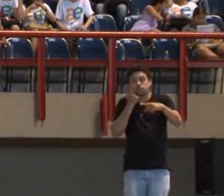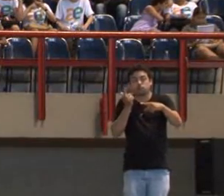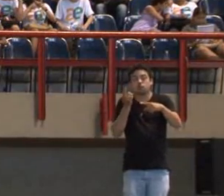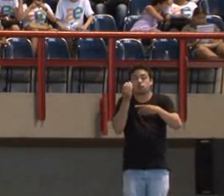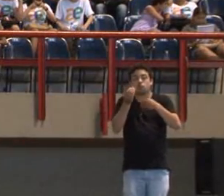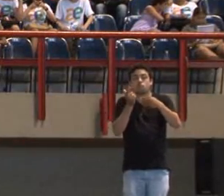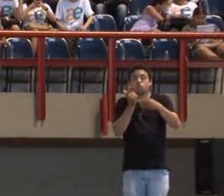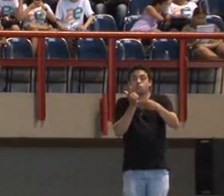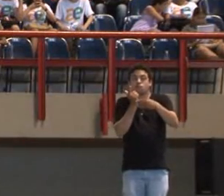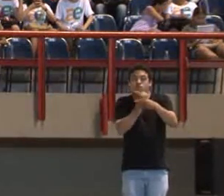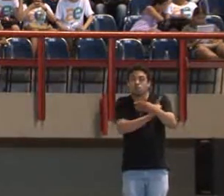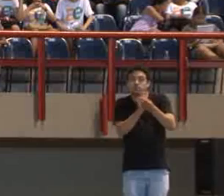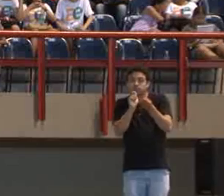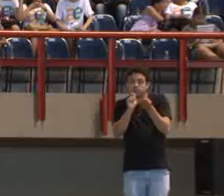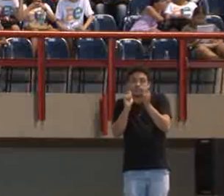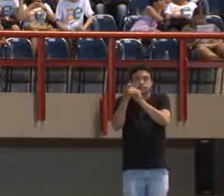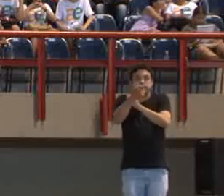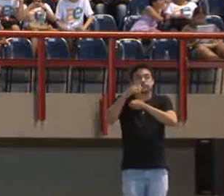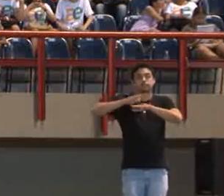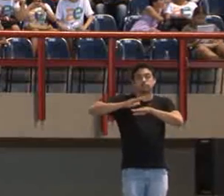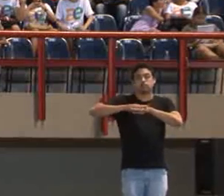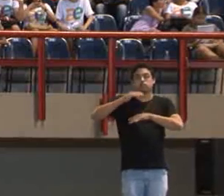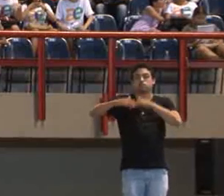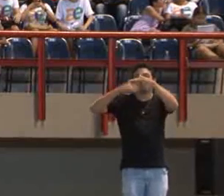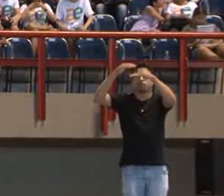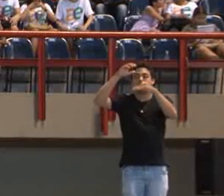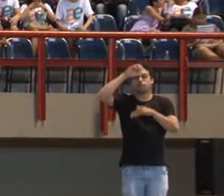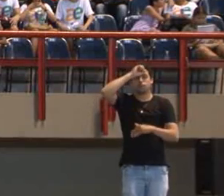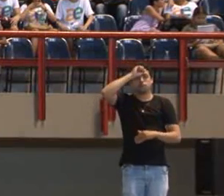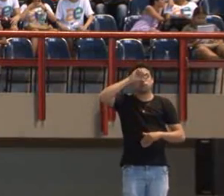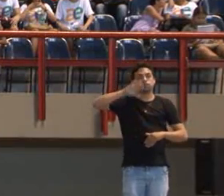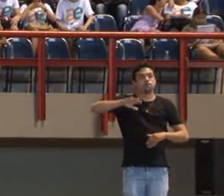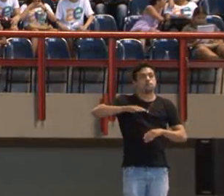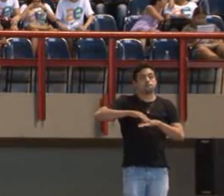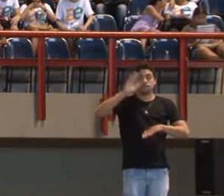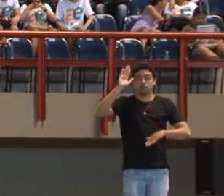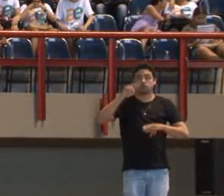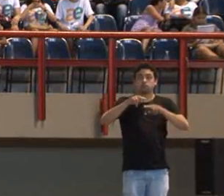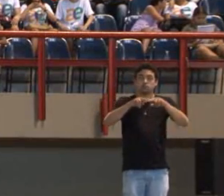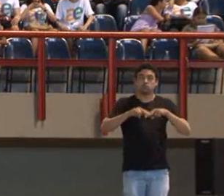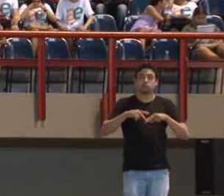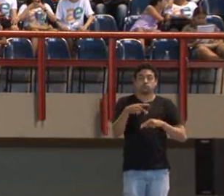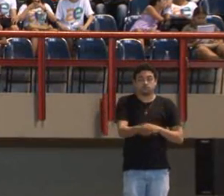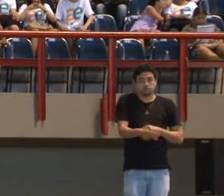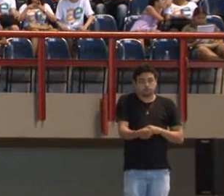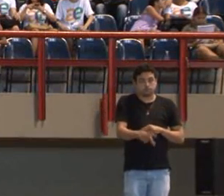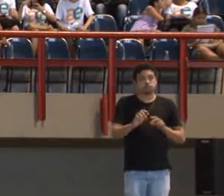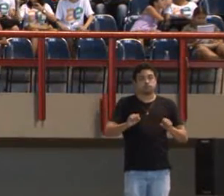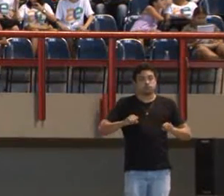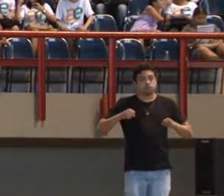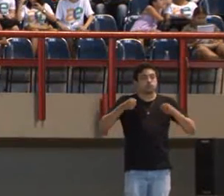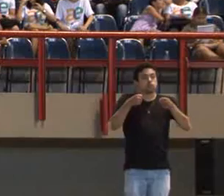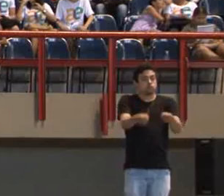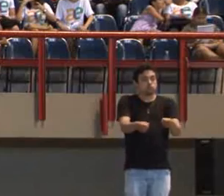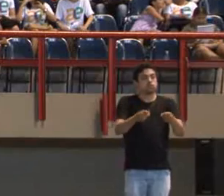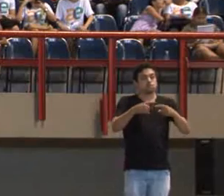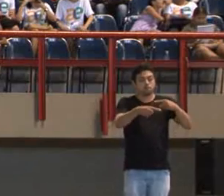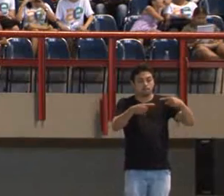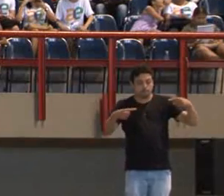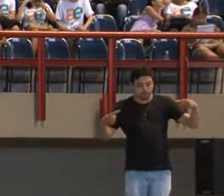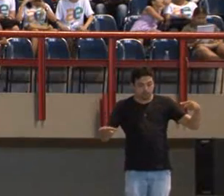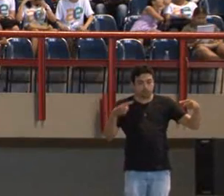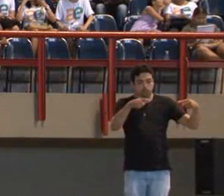alguma coisa para se agarrar e conseguir crescer a partir daí. Então, por isso, nós nos esforçamos para criar um